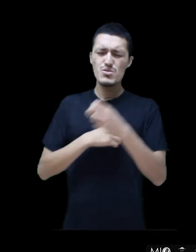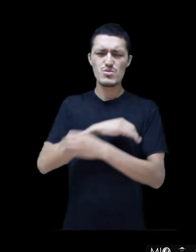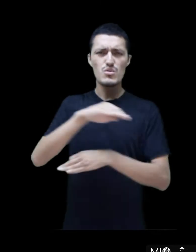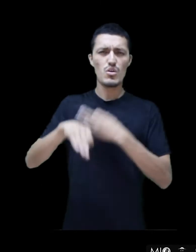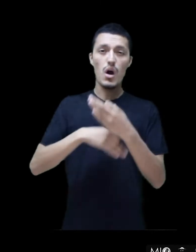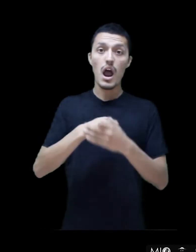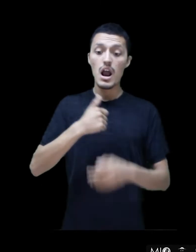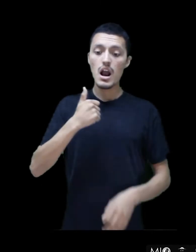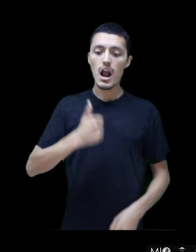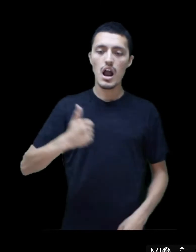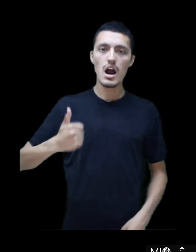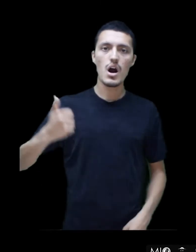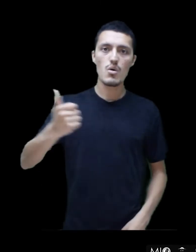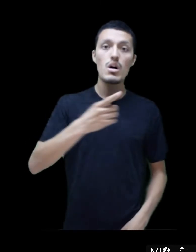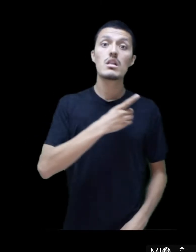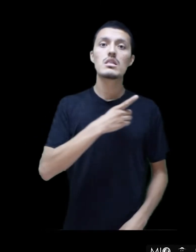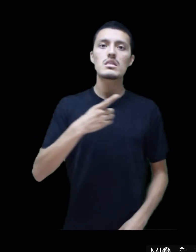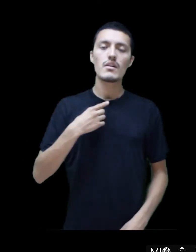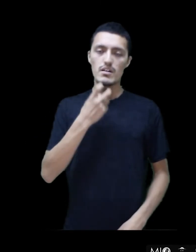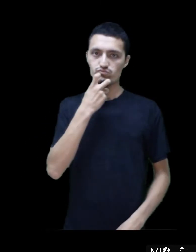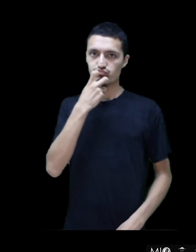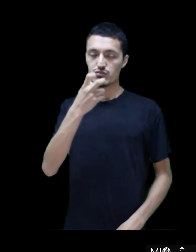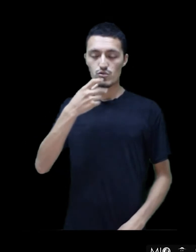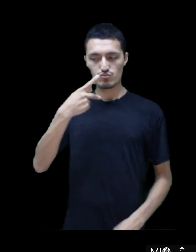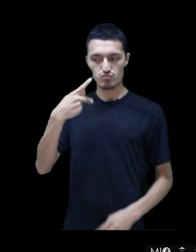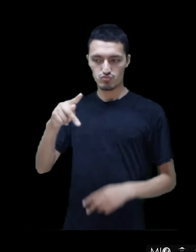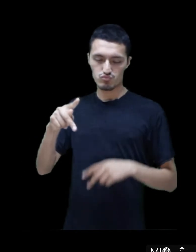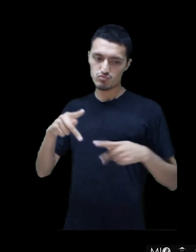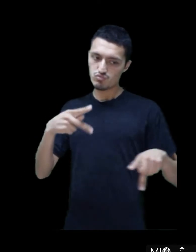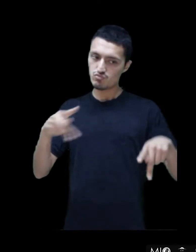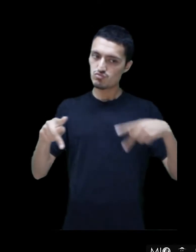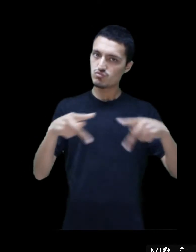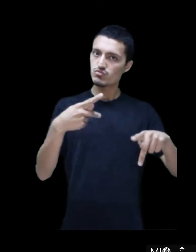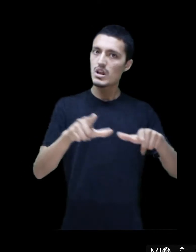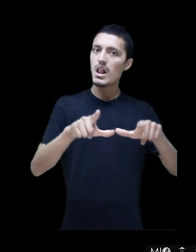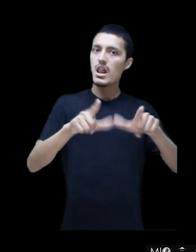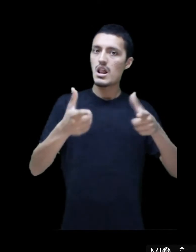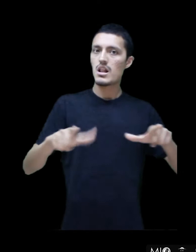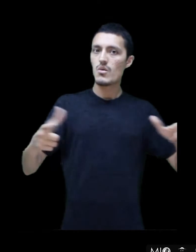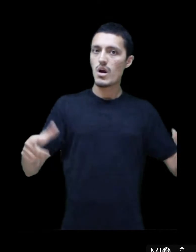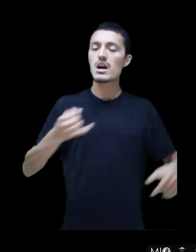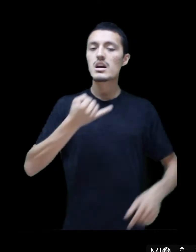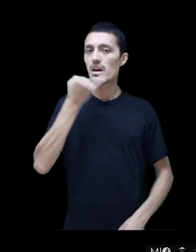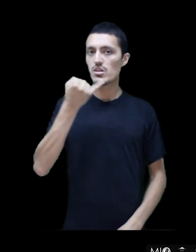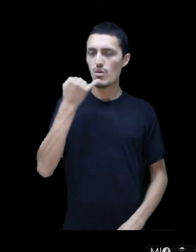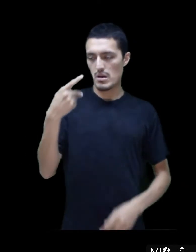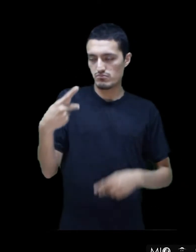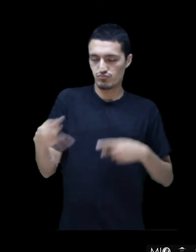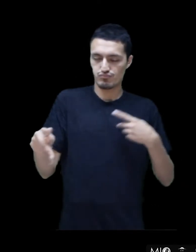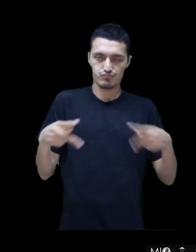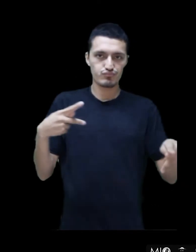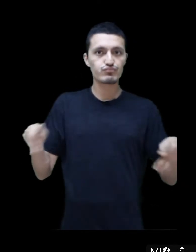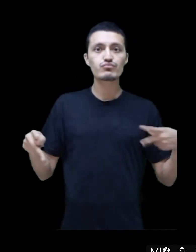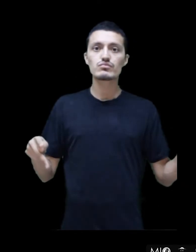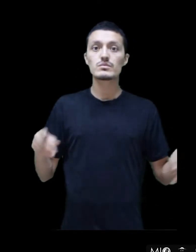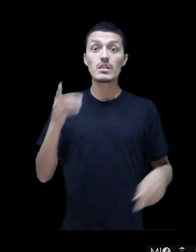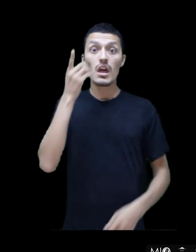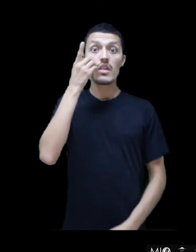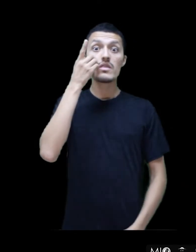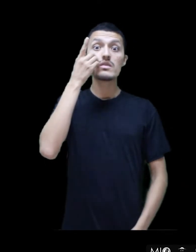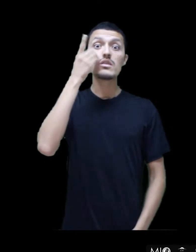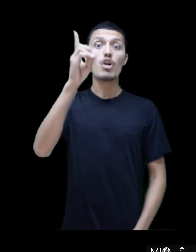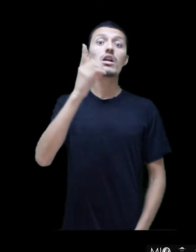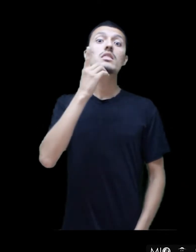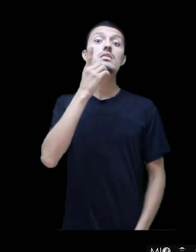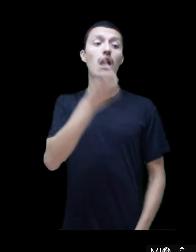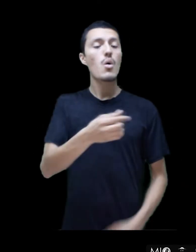cada uno haga oír su lenguaje según su especie y a su manera. Los dioses les